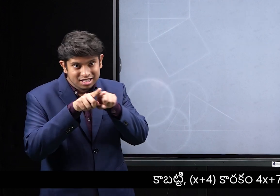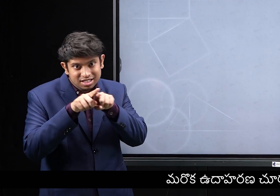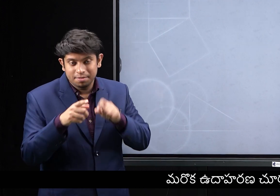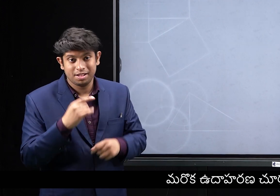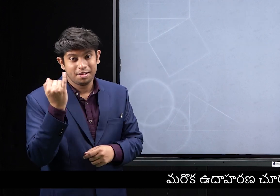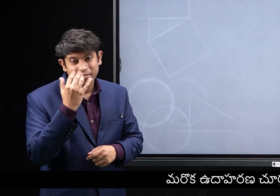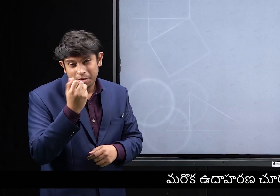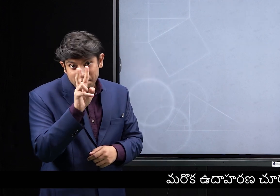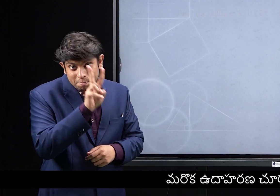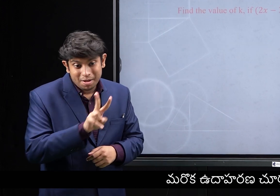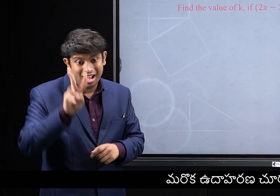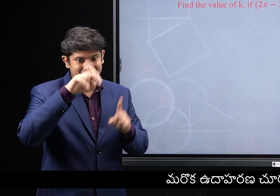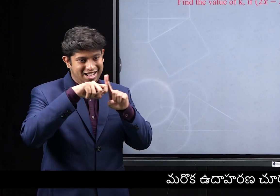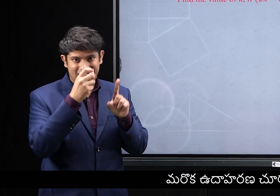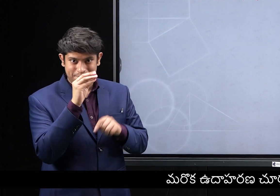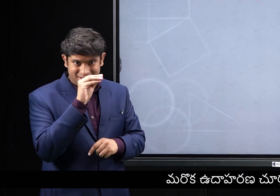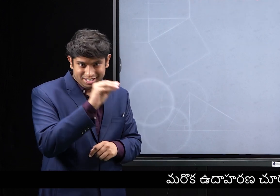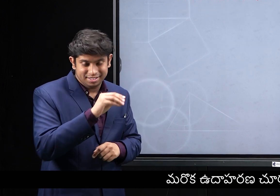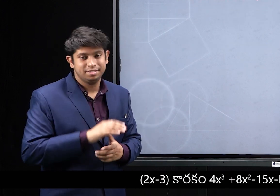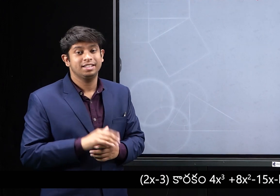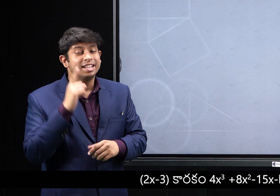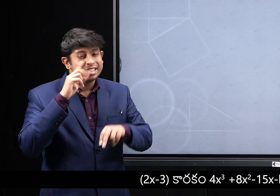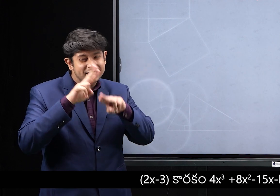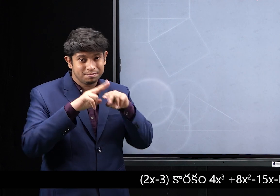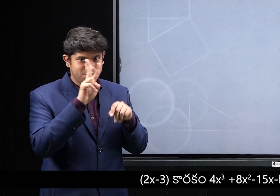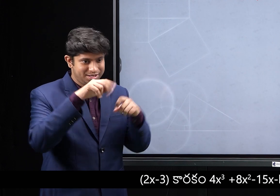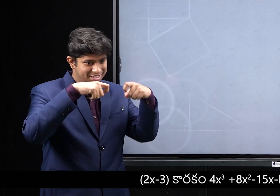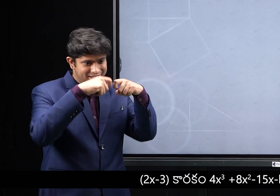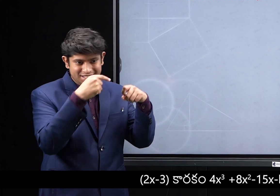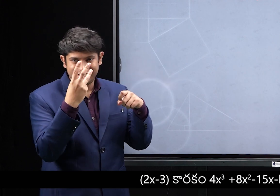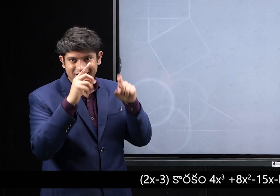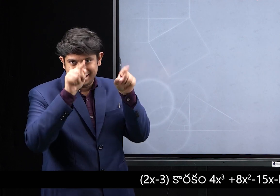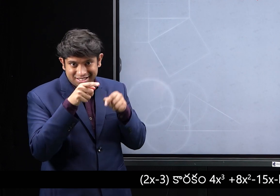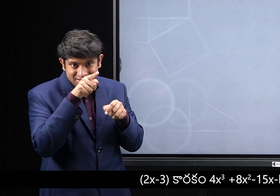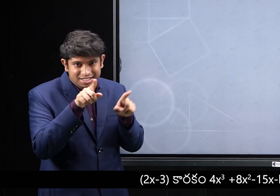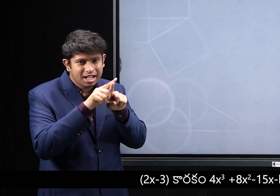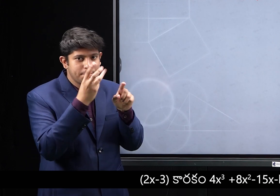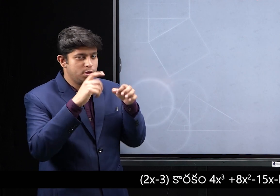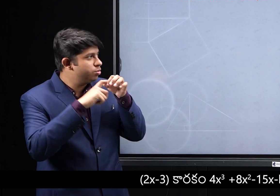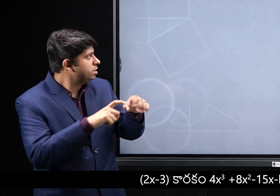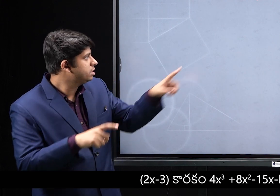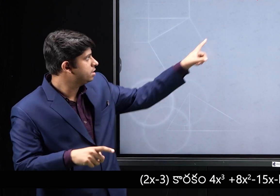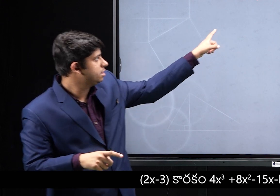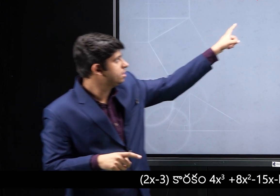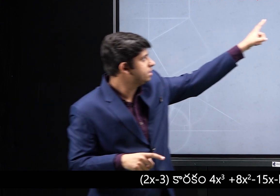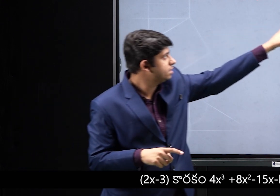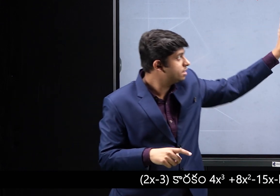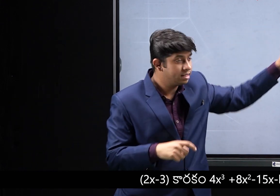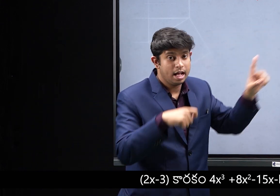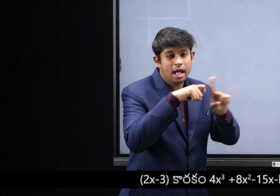మరొక ఉదాహరణ చూద్దాం. 2x - 3 కారకం 4x³ ప్లస్ 8x² మైనస్